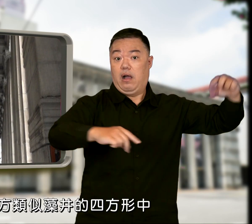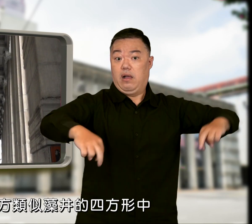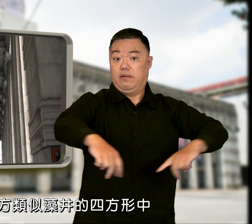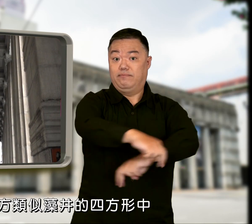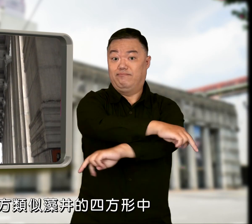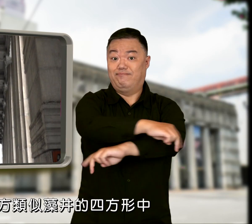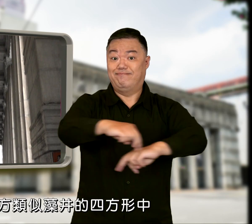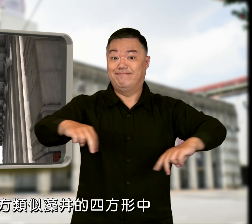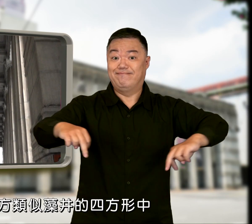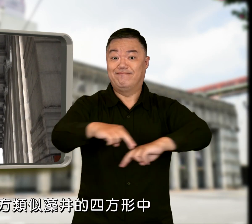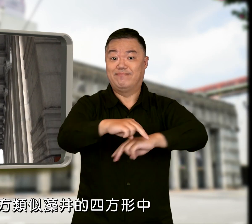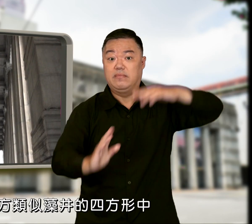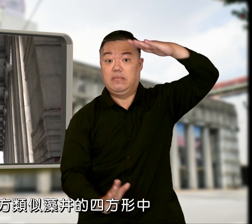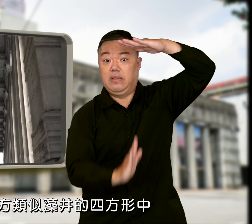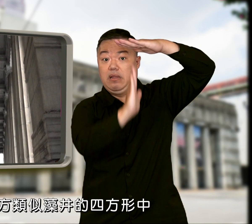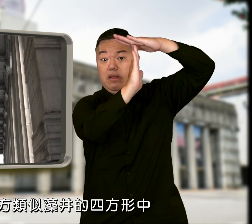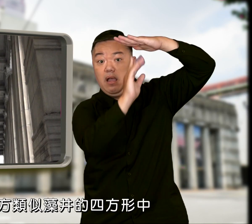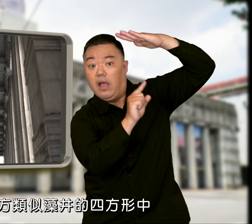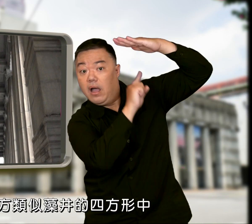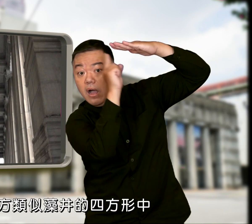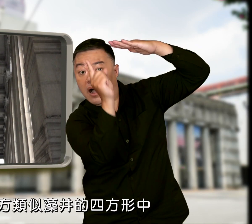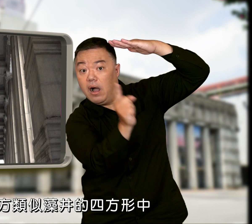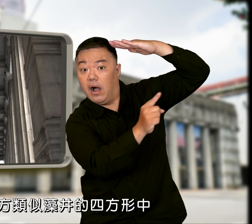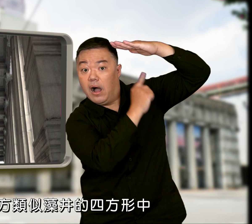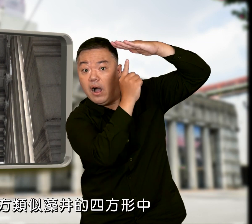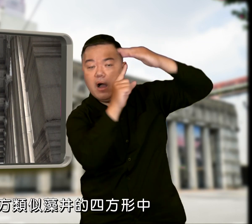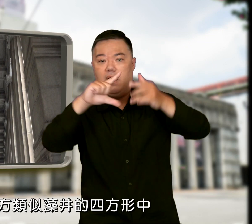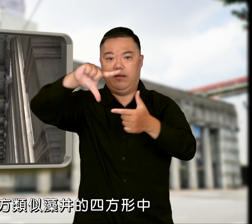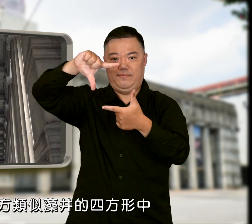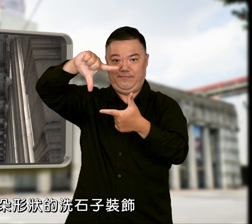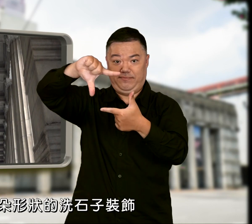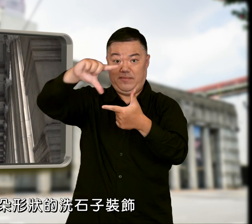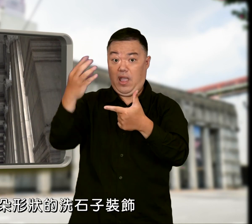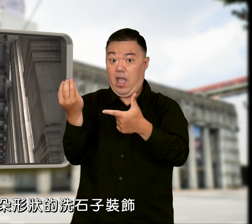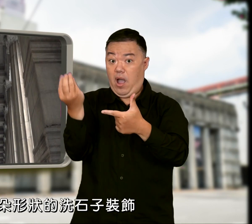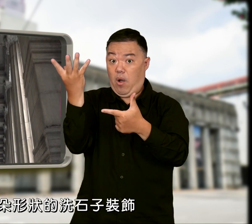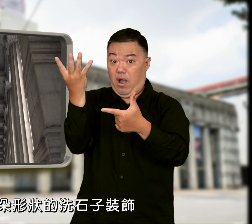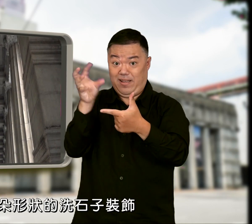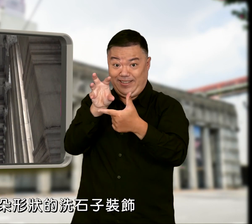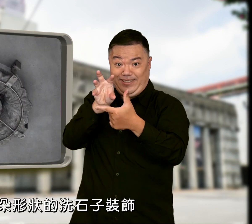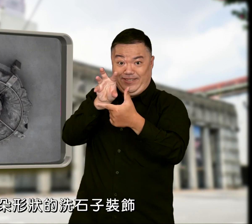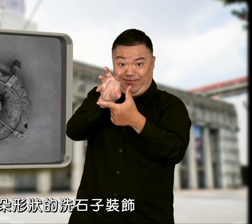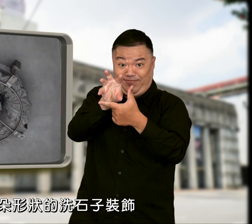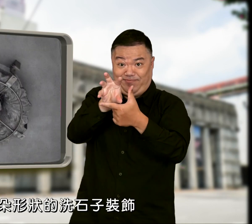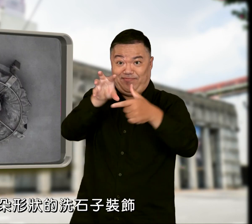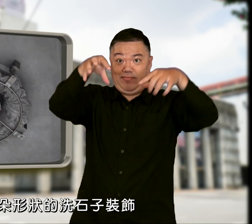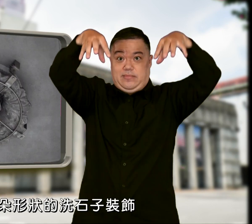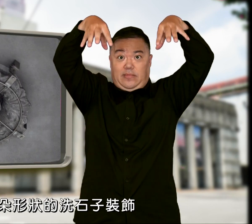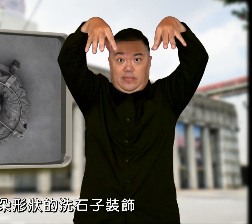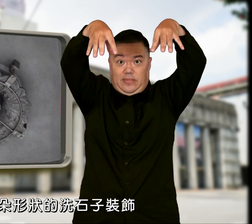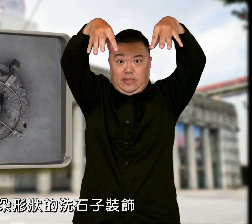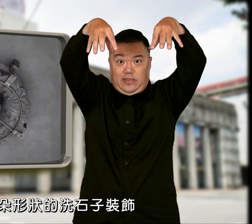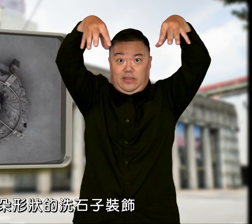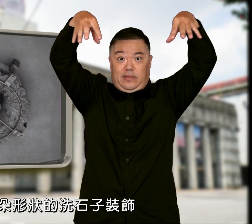骑楼上方类似藻井的4方形中，有花朵形状的洗石子装饰，